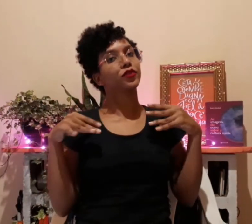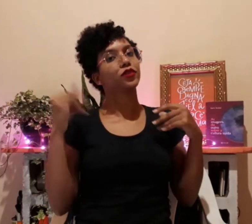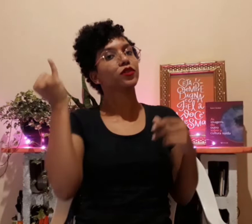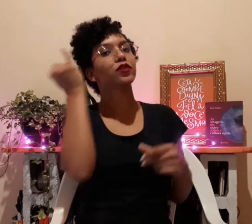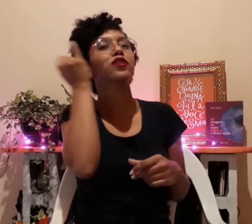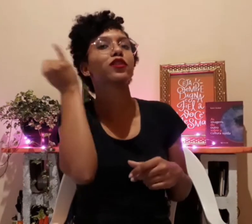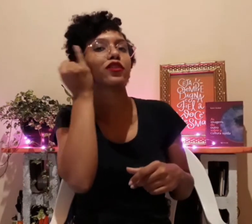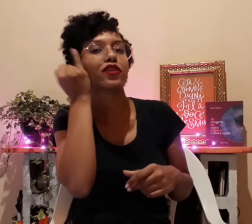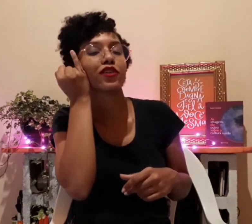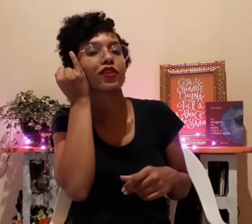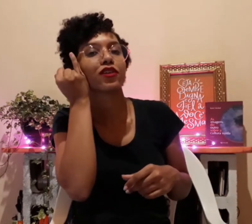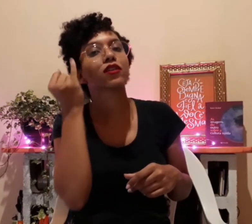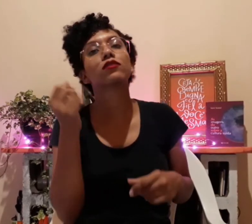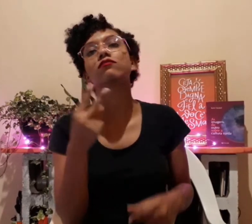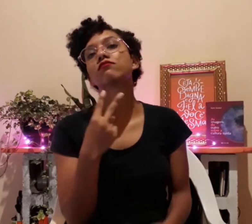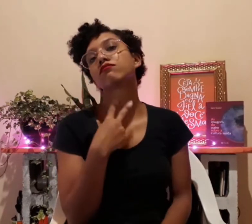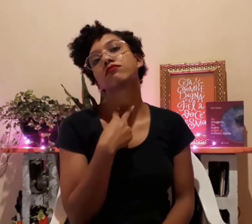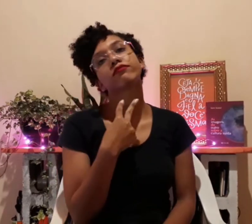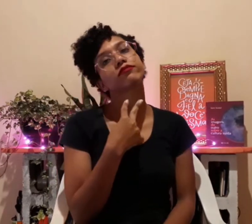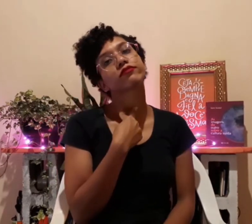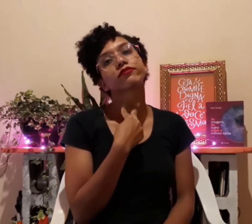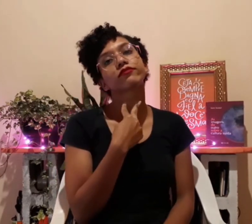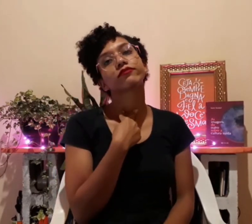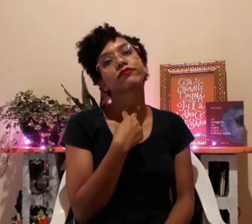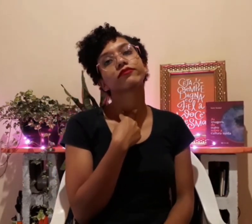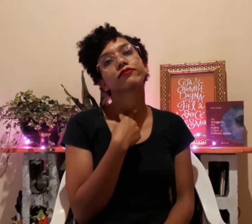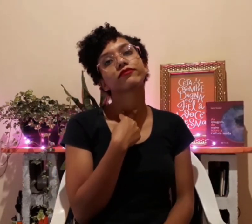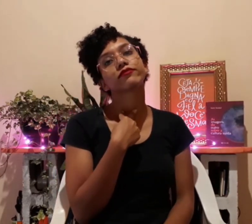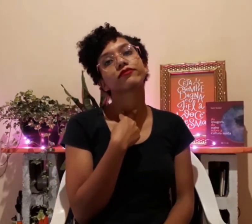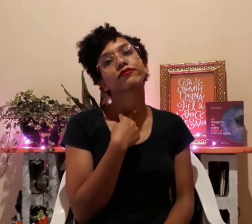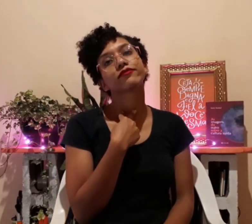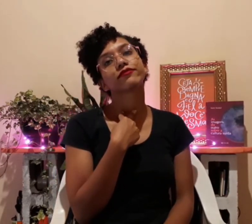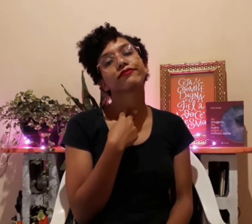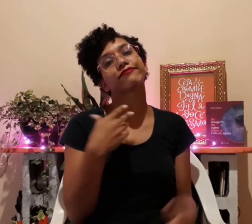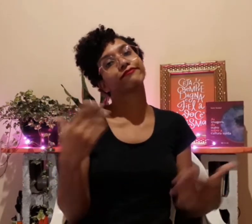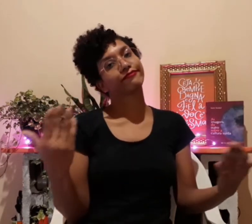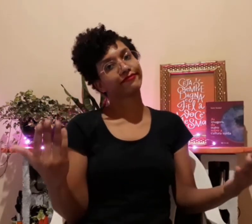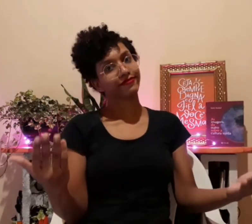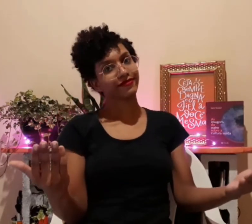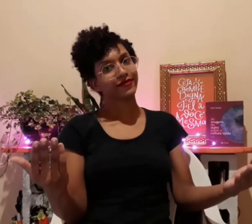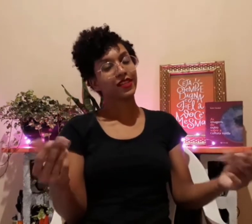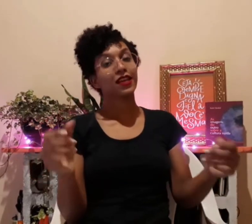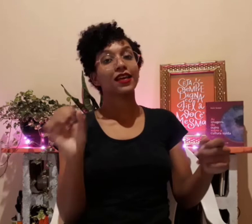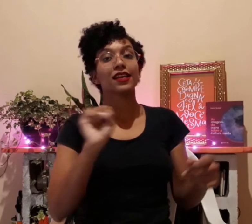Quando você faz as coisas com preguiça, de qualquer jeito, aquele trabalho não vai sair muito bem.